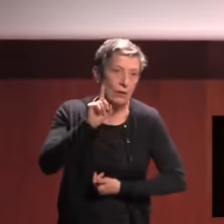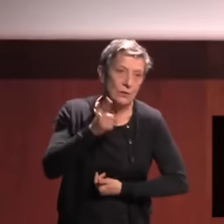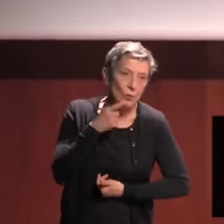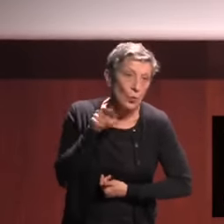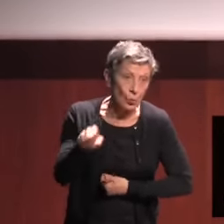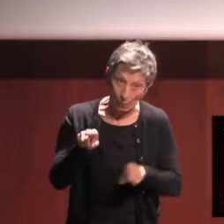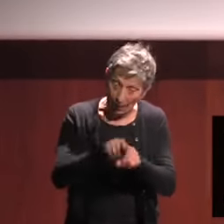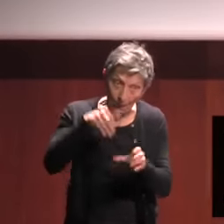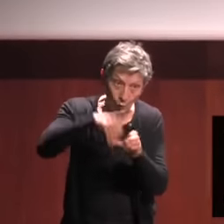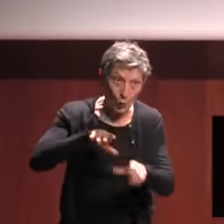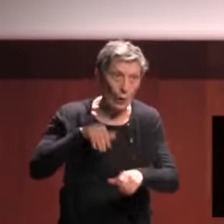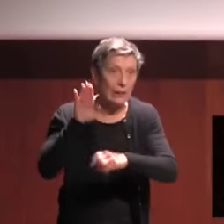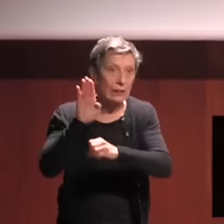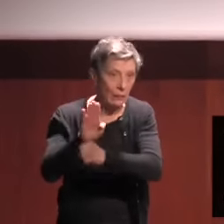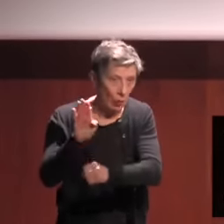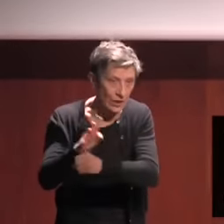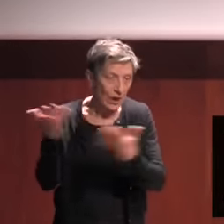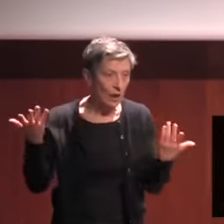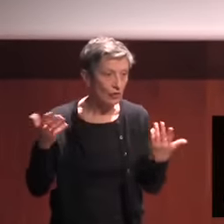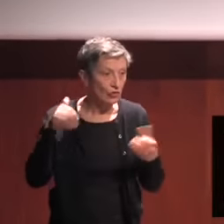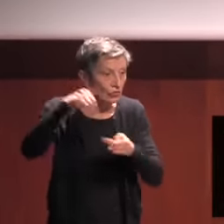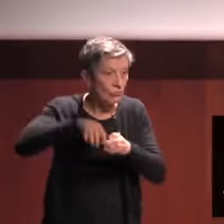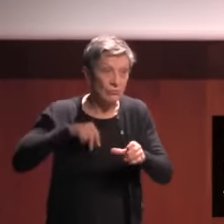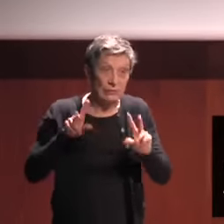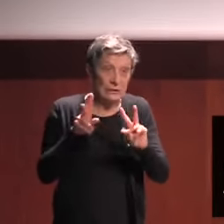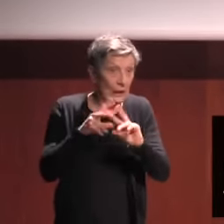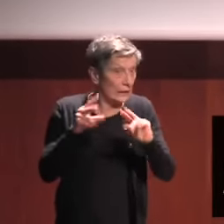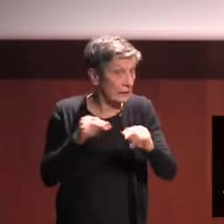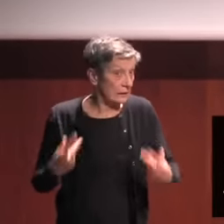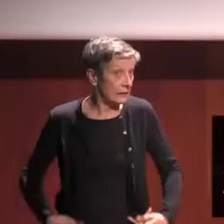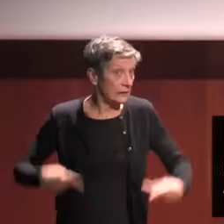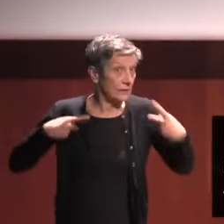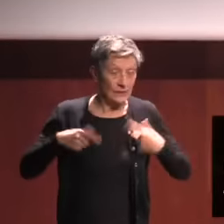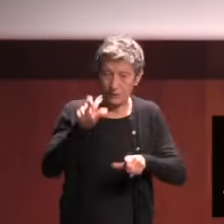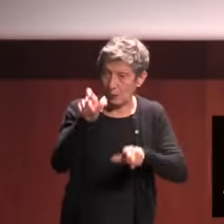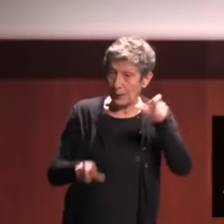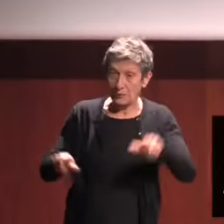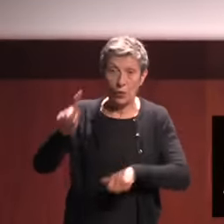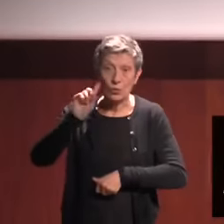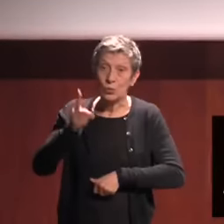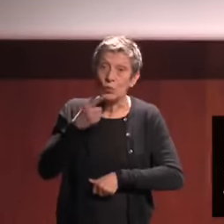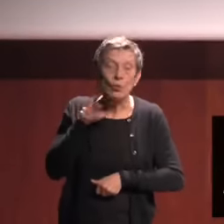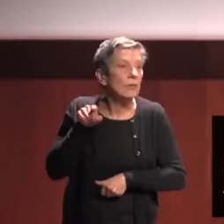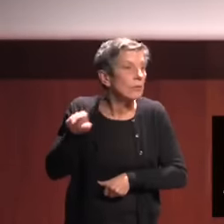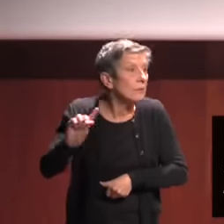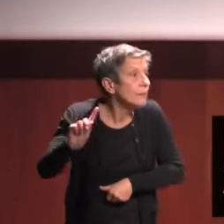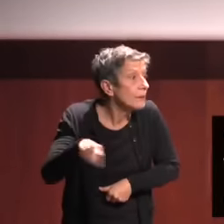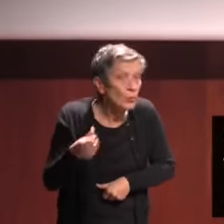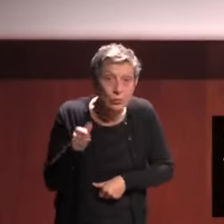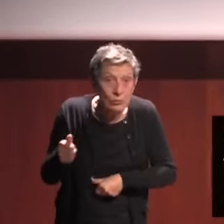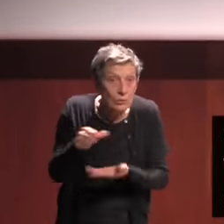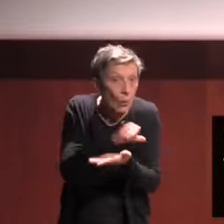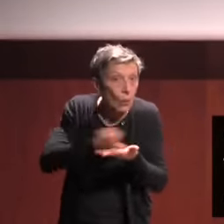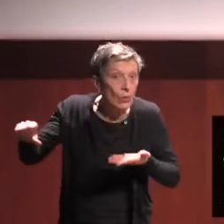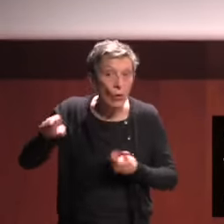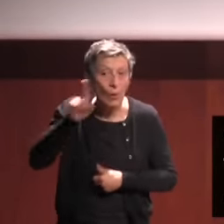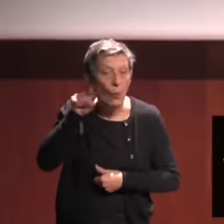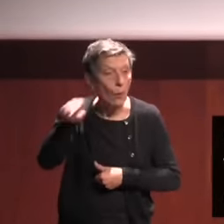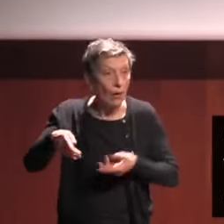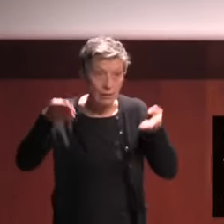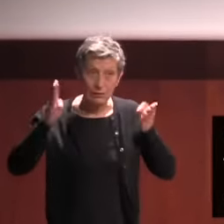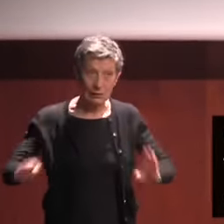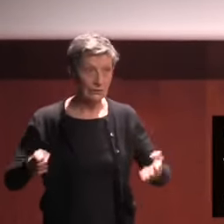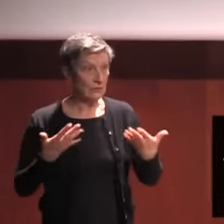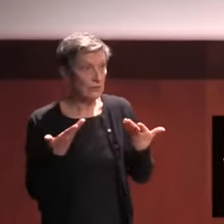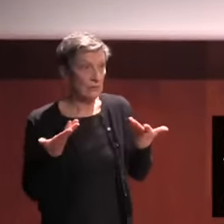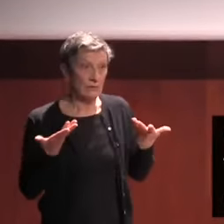livre de témoignages et ce sont des récits de vie, donc des personnes sourdes qui sont évidemment auteurs puisqu'elles décident de se